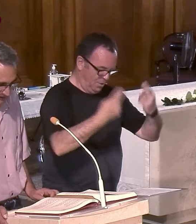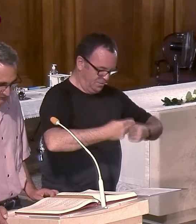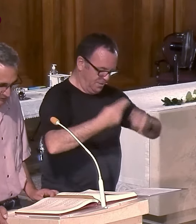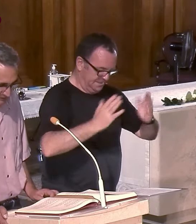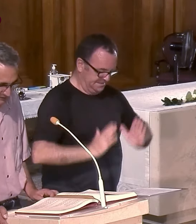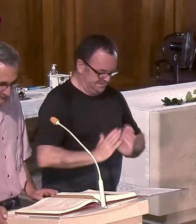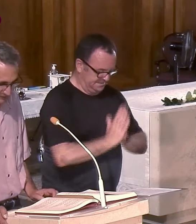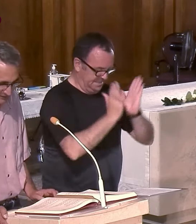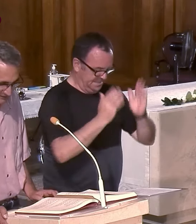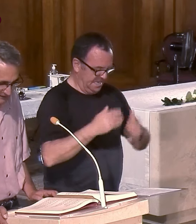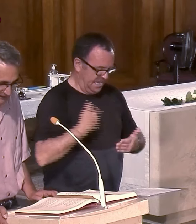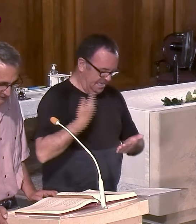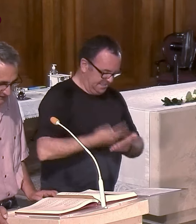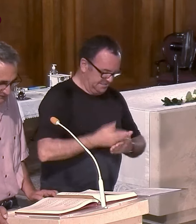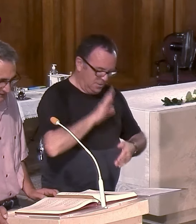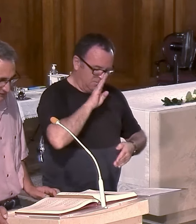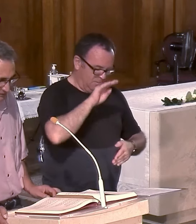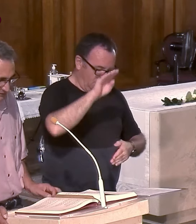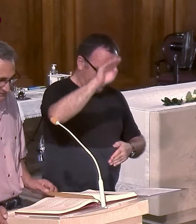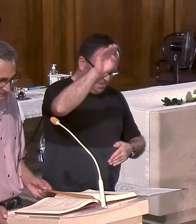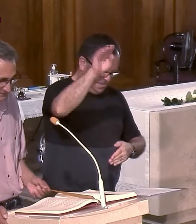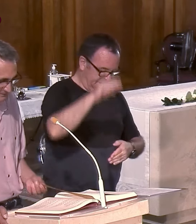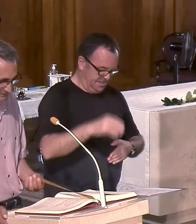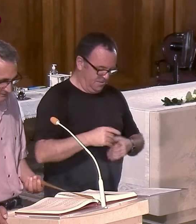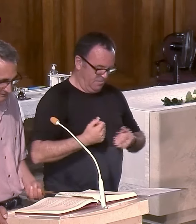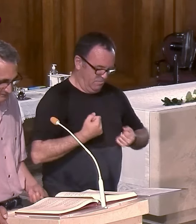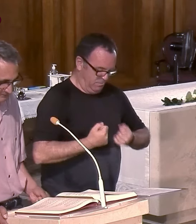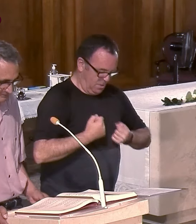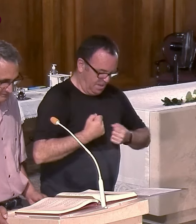hasta el monte que su diestra había adquirido.